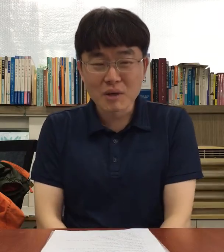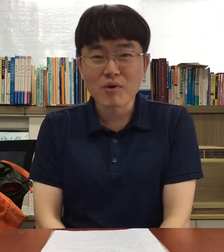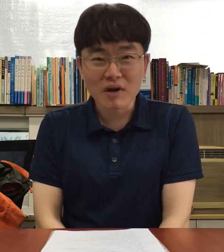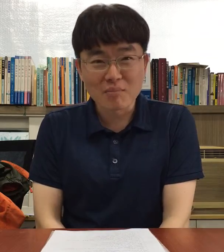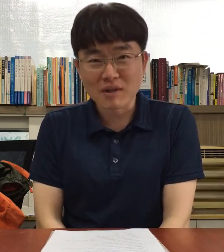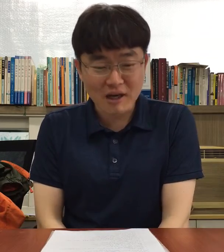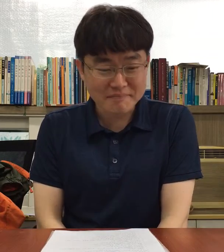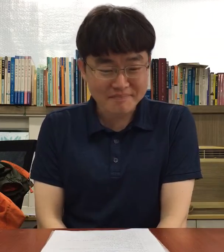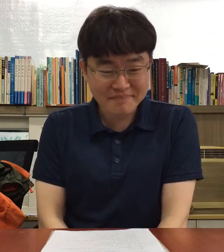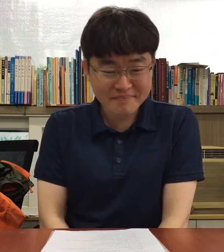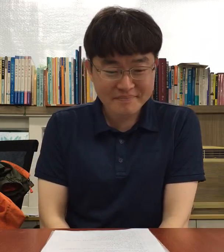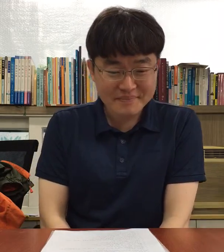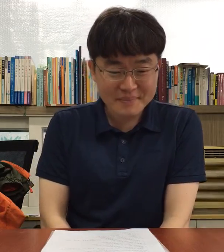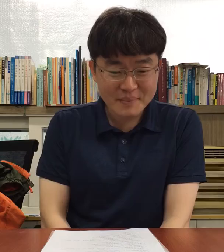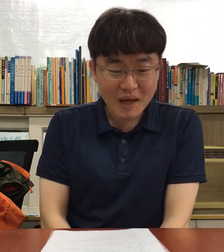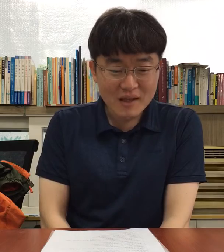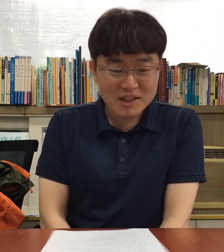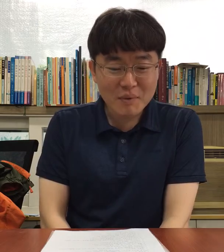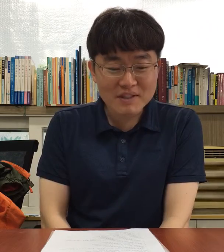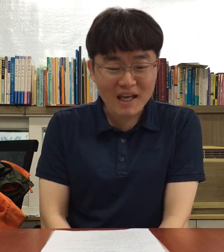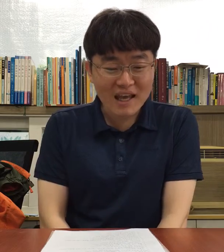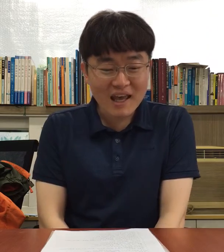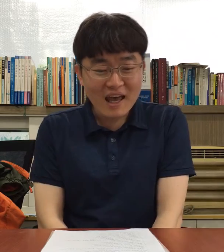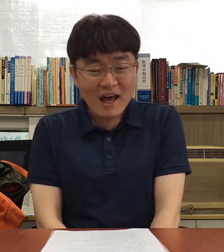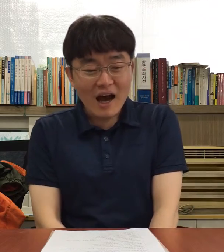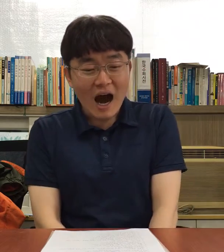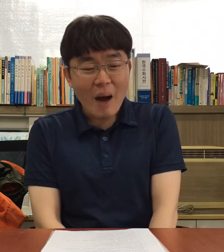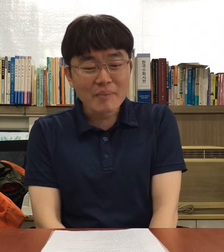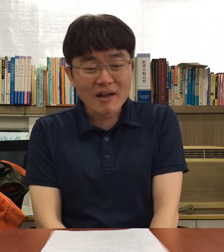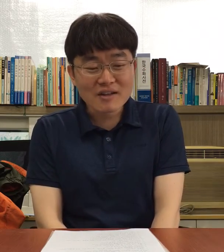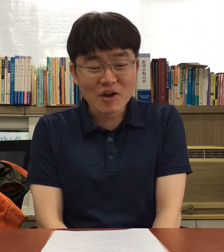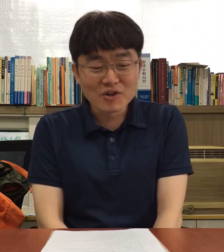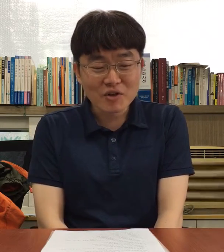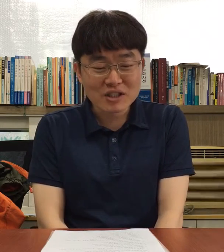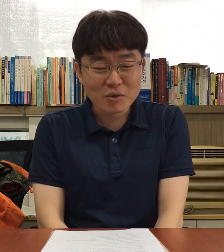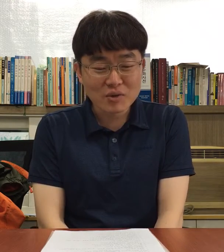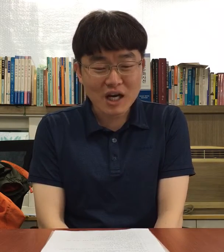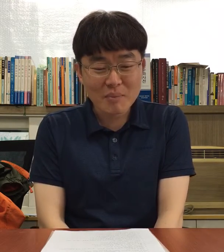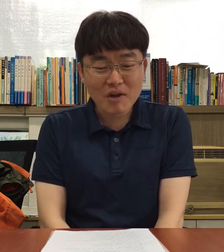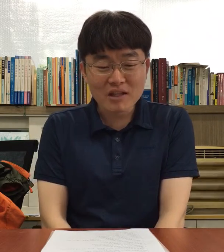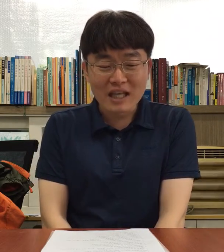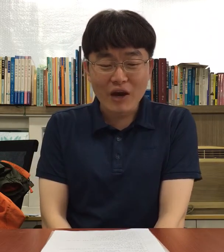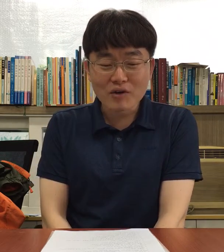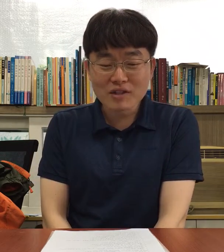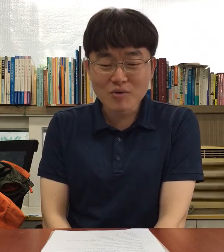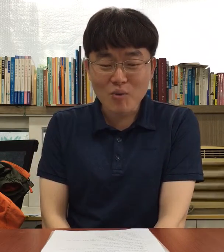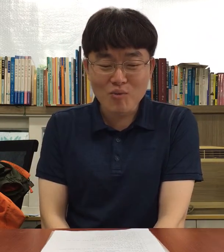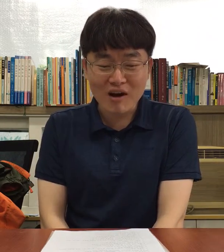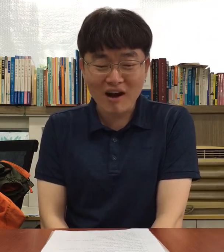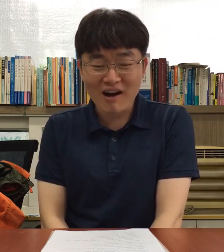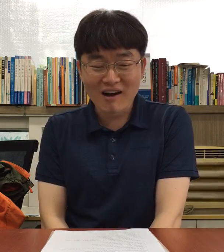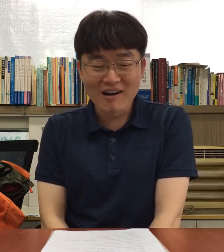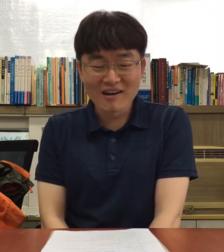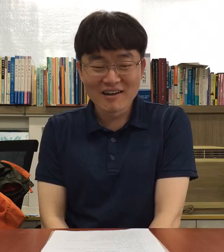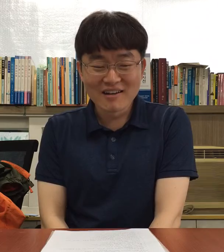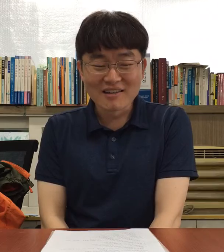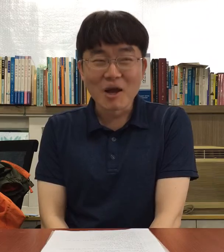볼까 합니다. 첫 번째, 앞날을 결정 짓고자 하면 옛것을 공부하라.